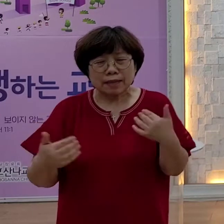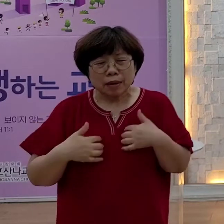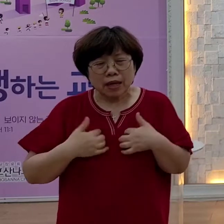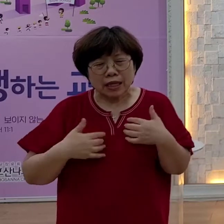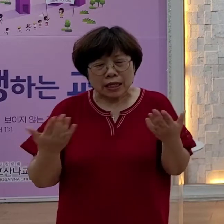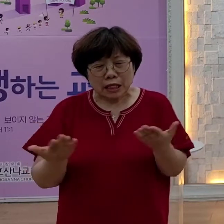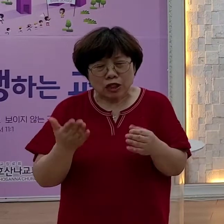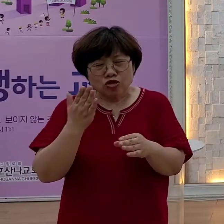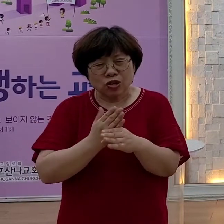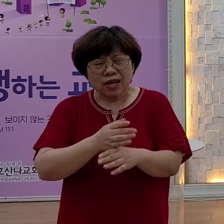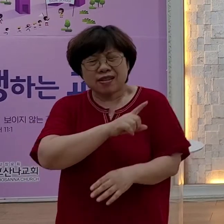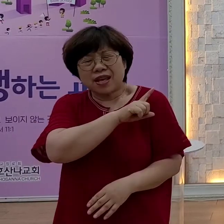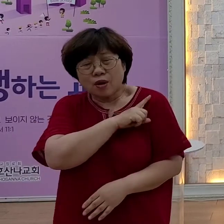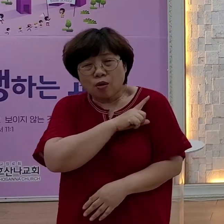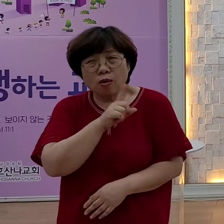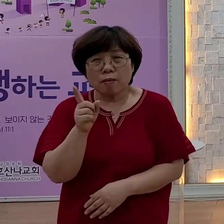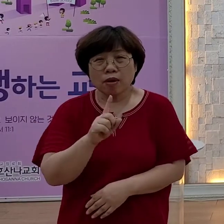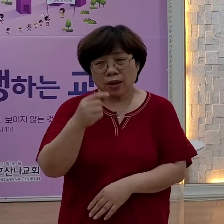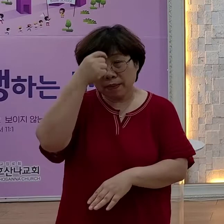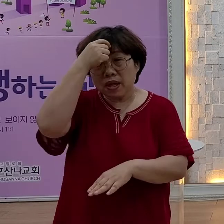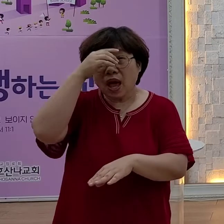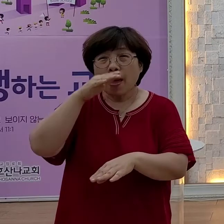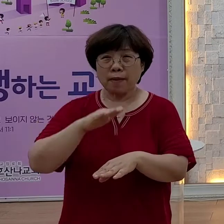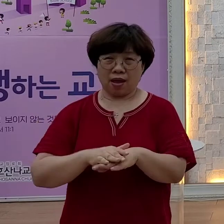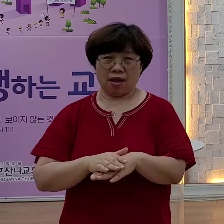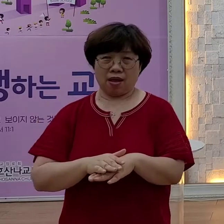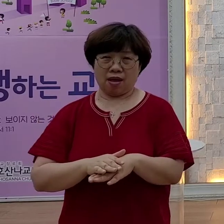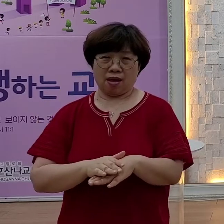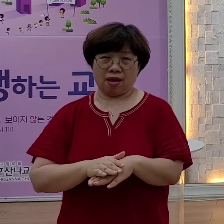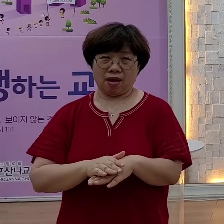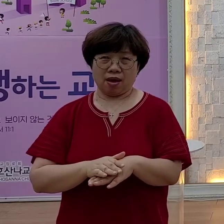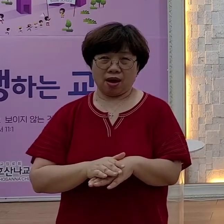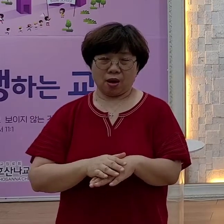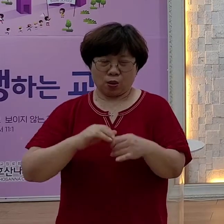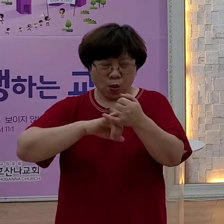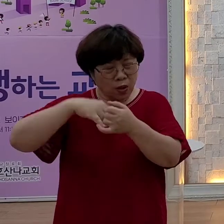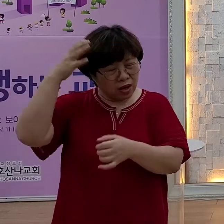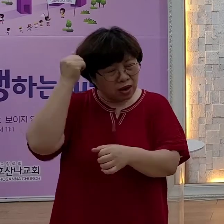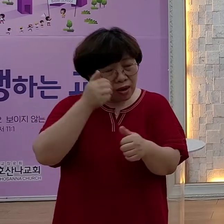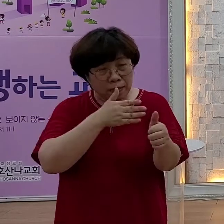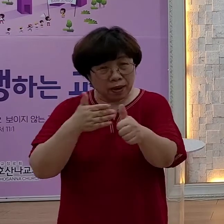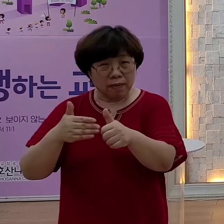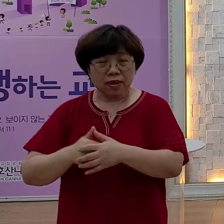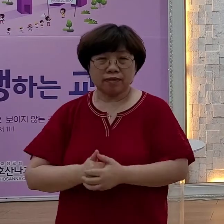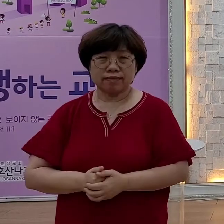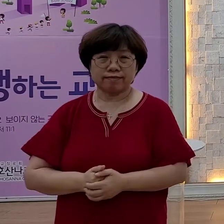가장 기뻐하시는 것은 바로 예배다라는 것을 여러분 꼭 기억하셔야 됩니다.